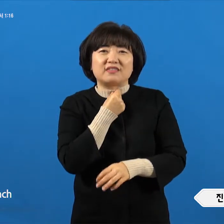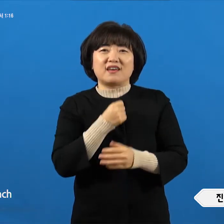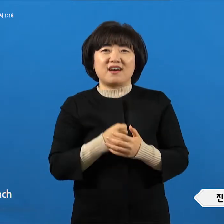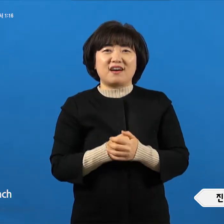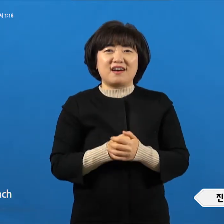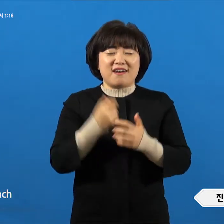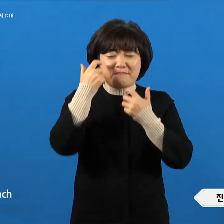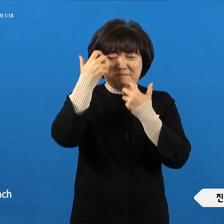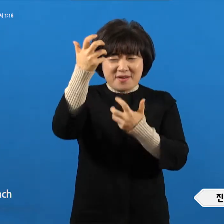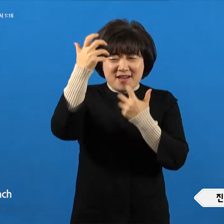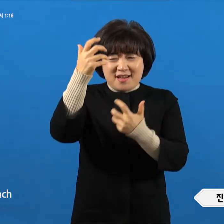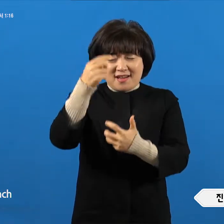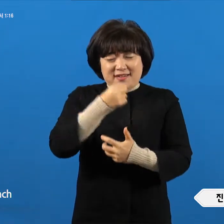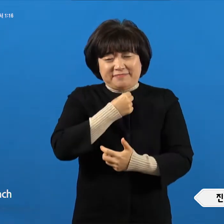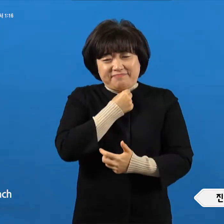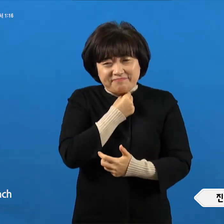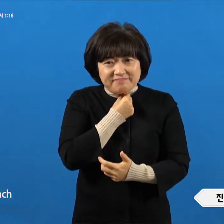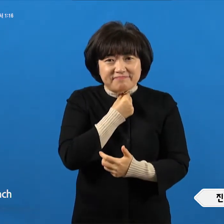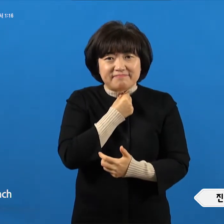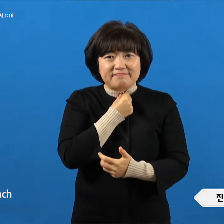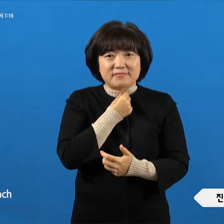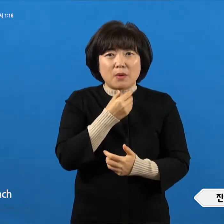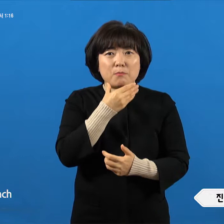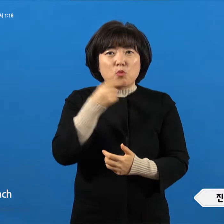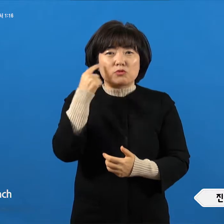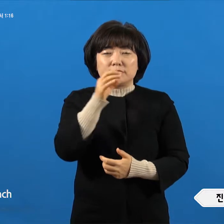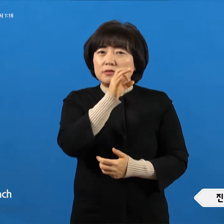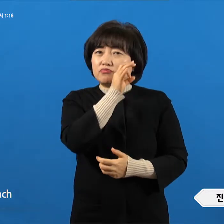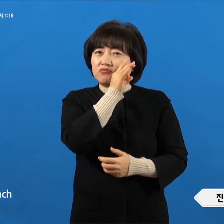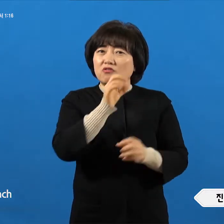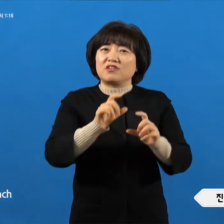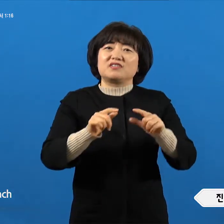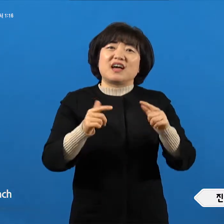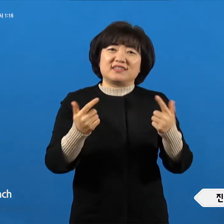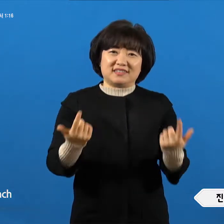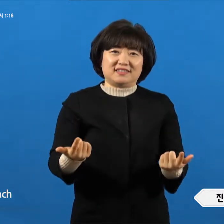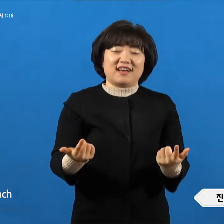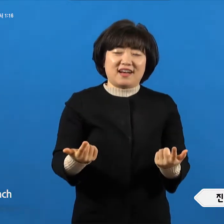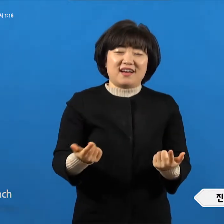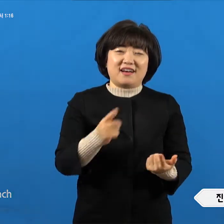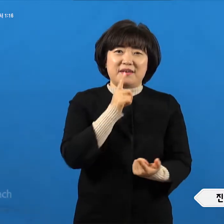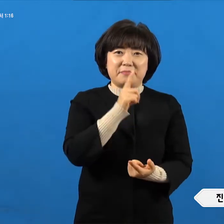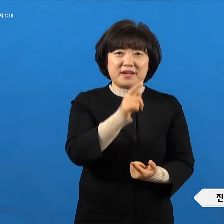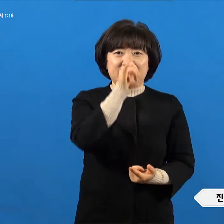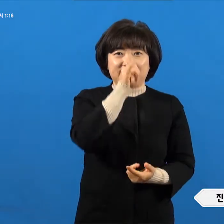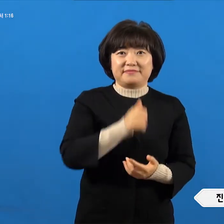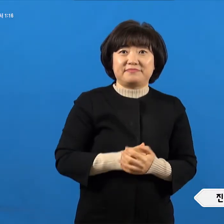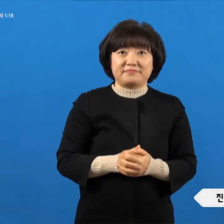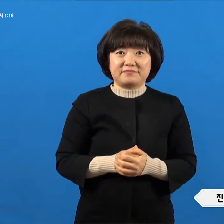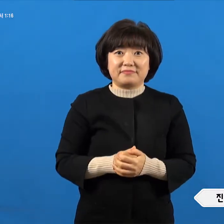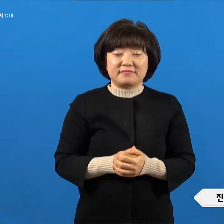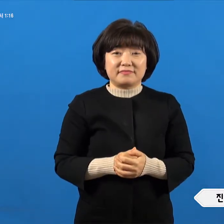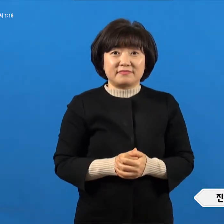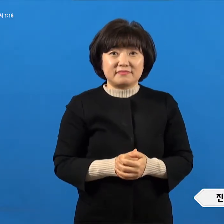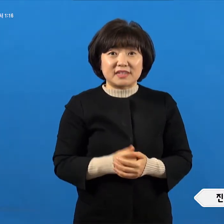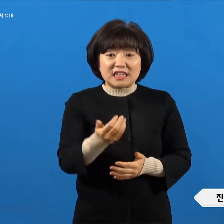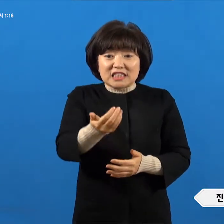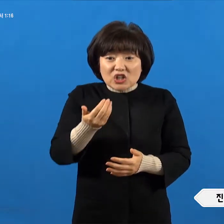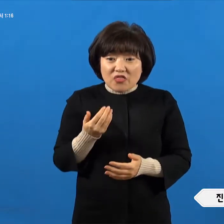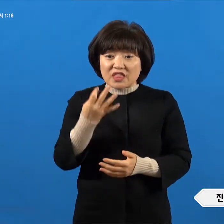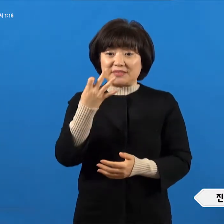내가 이 복음을 부끄러워하지 아니한다라고 사도 바울은 고백하고 있습니다. 바로 그